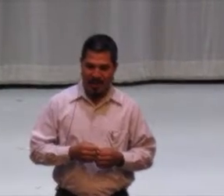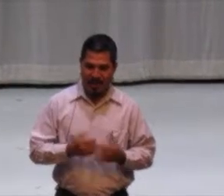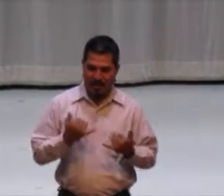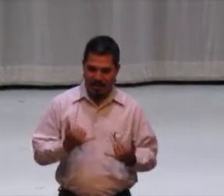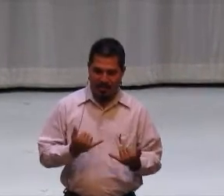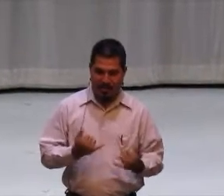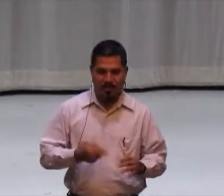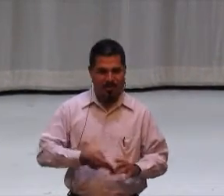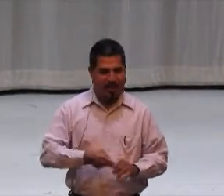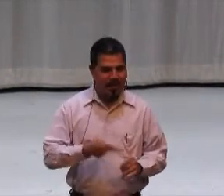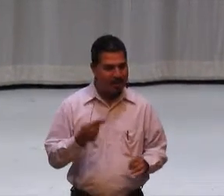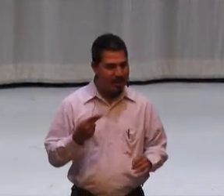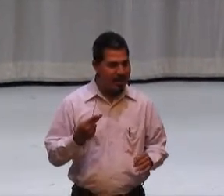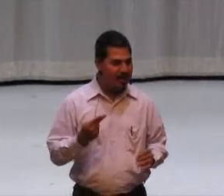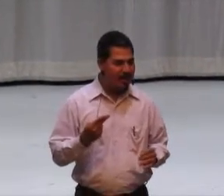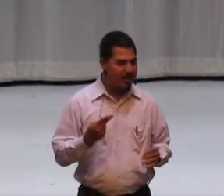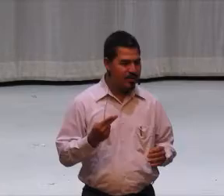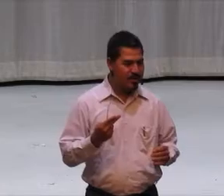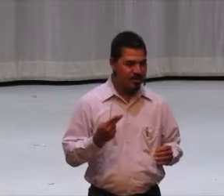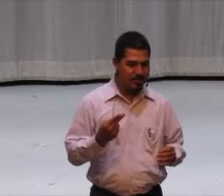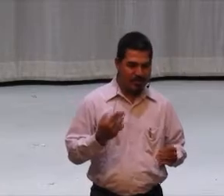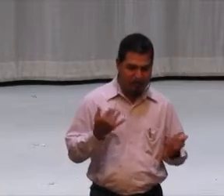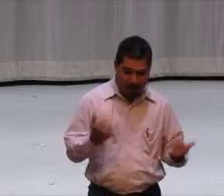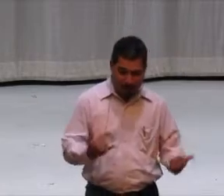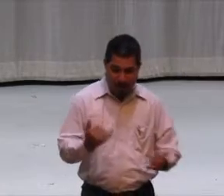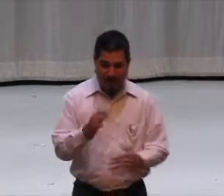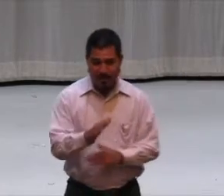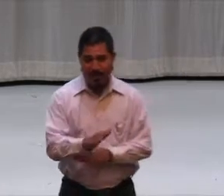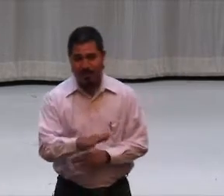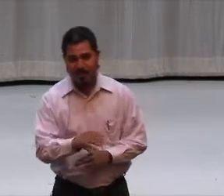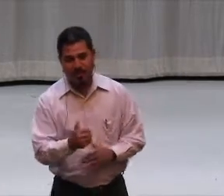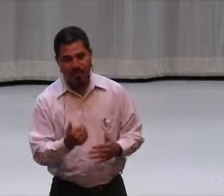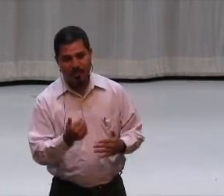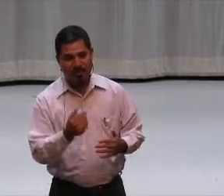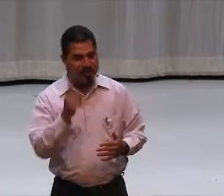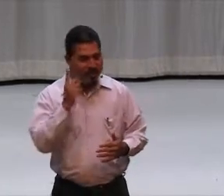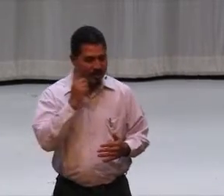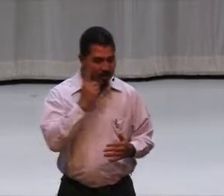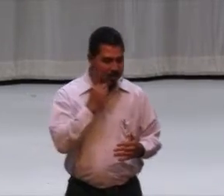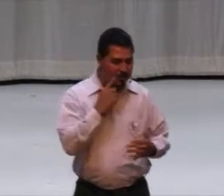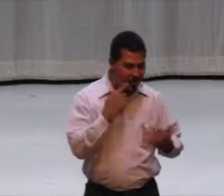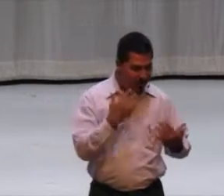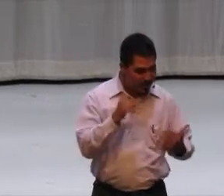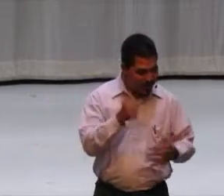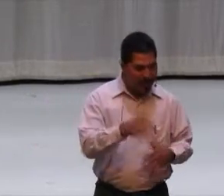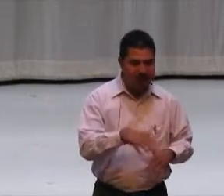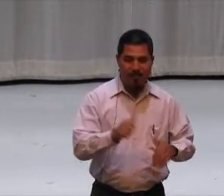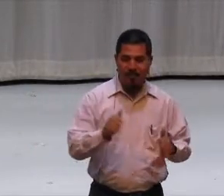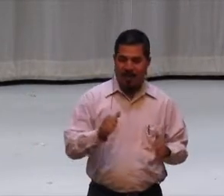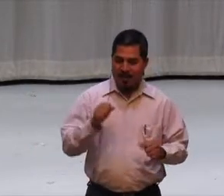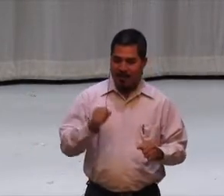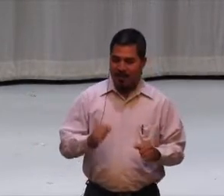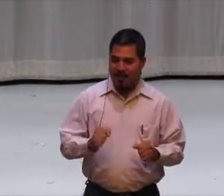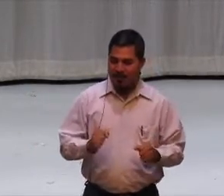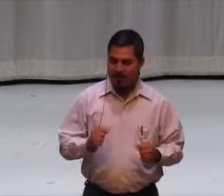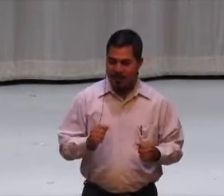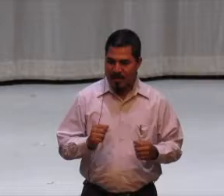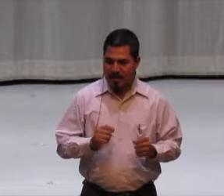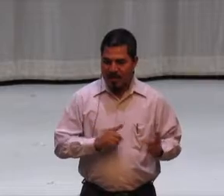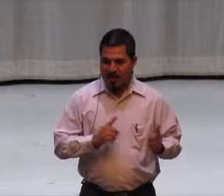que cuando salgamos de aquí, tanto ahora, esta noche, como ya los sábados, mañana, que podamos